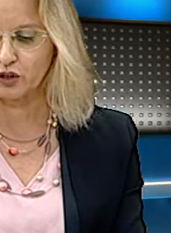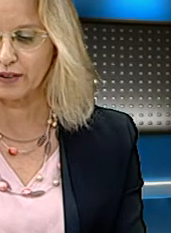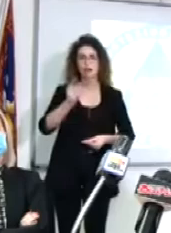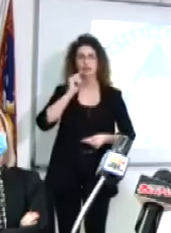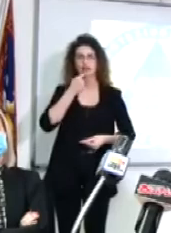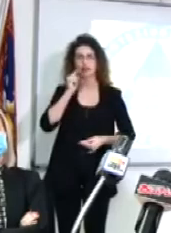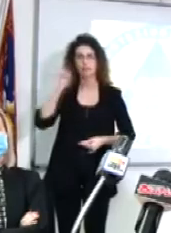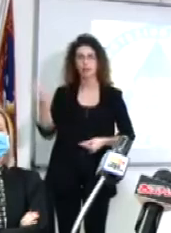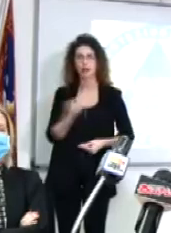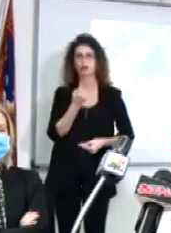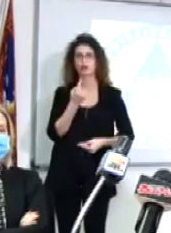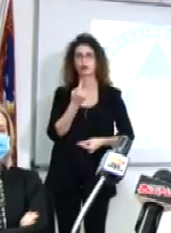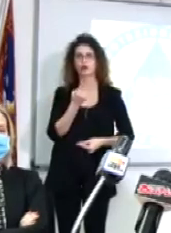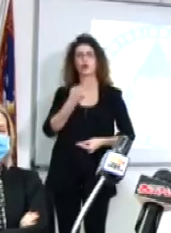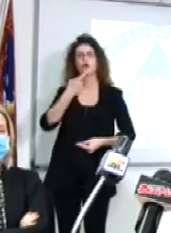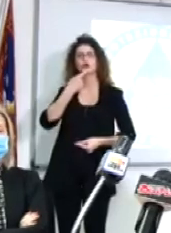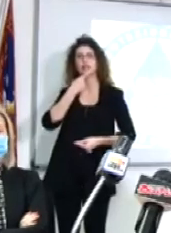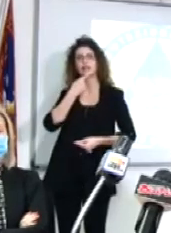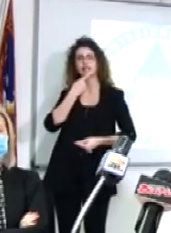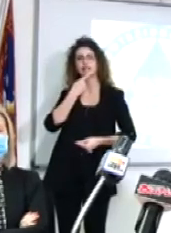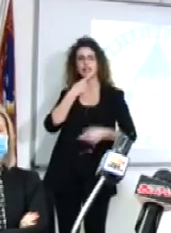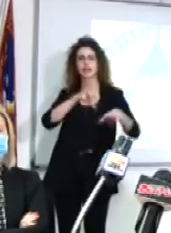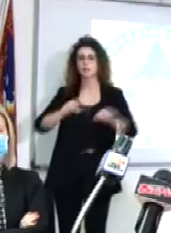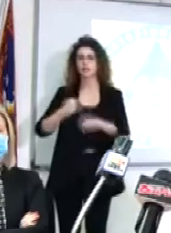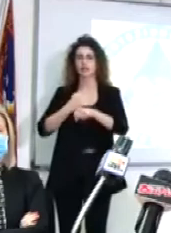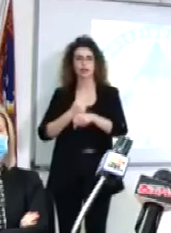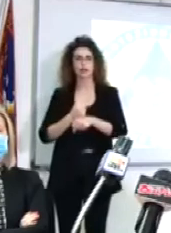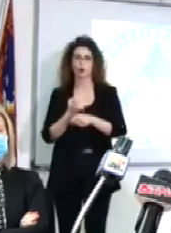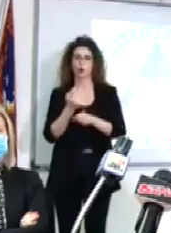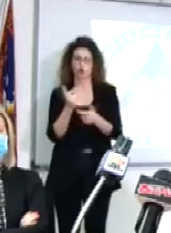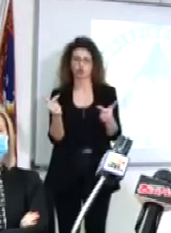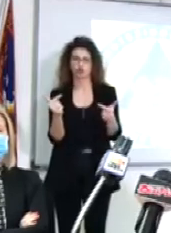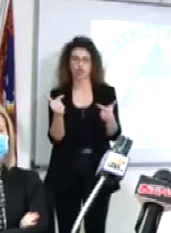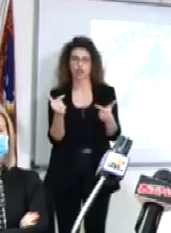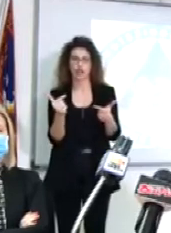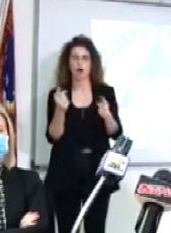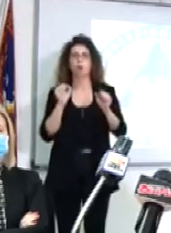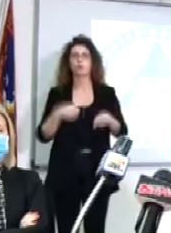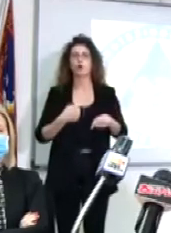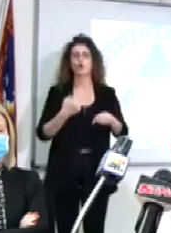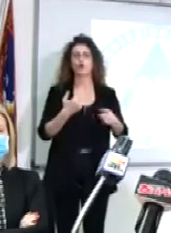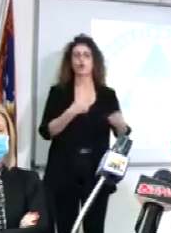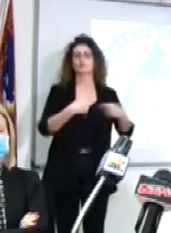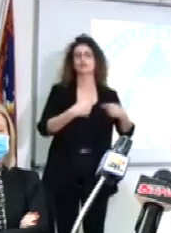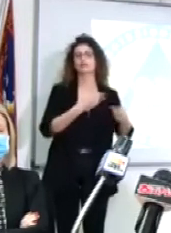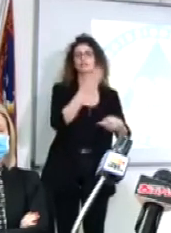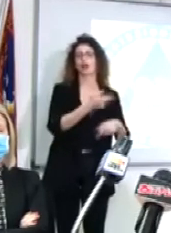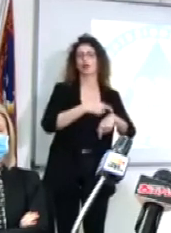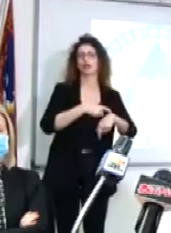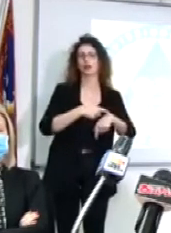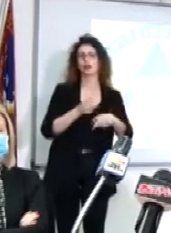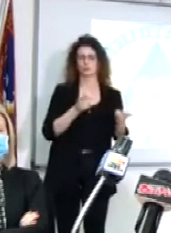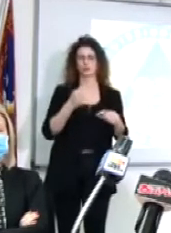393 mila dosi antico v sulle 563.000 140 dosi ricevute il 72,3 per